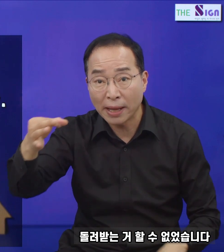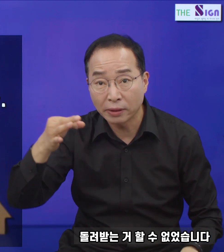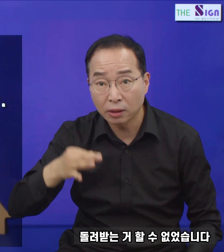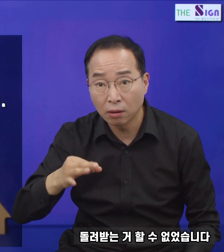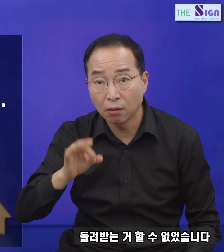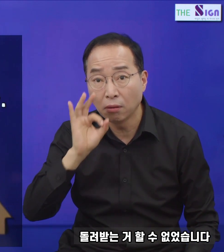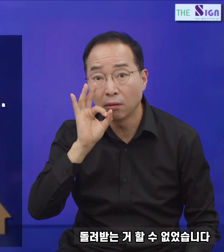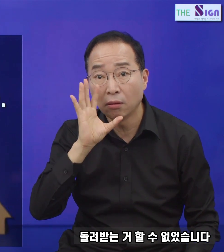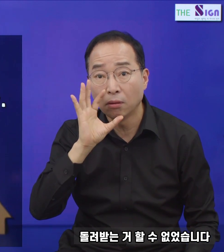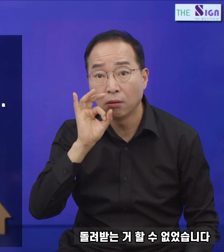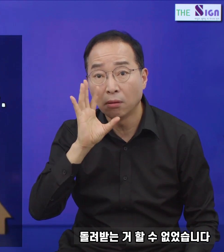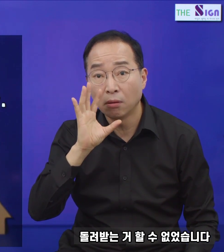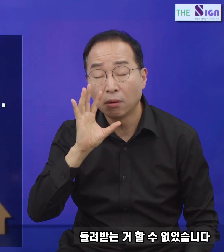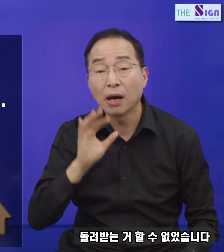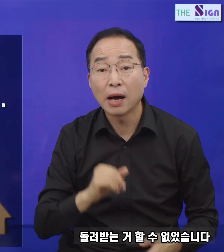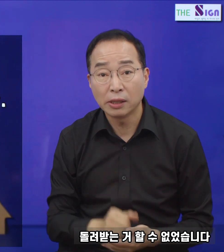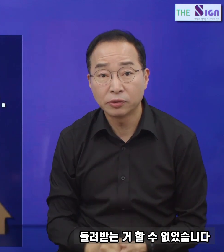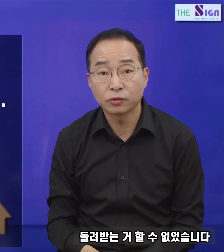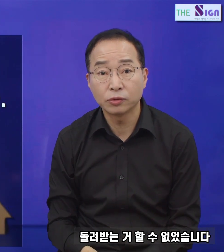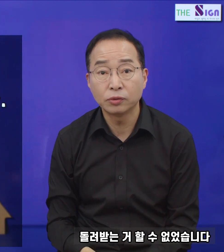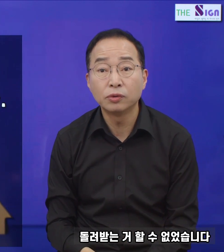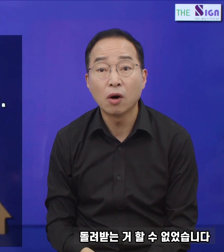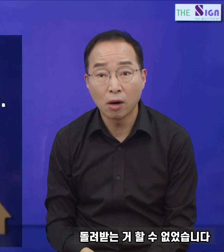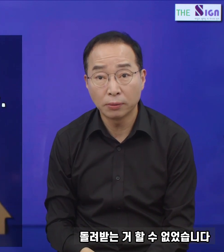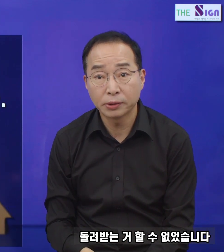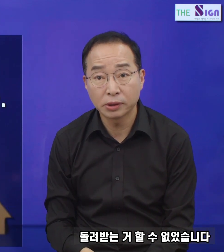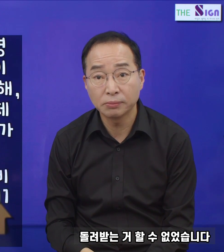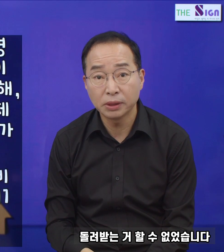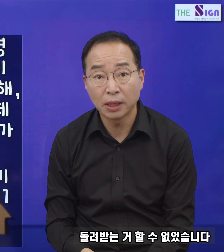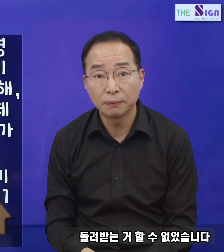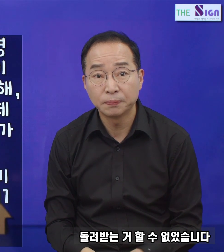돌려받는 거 할 수 없었습니다.